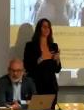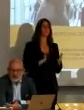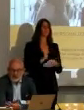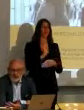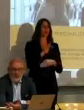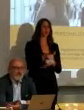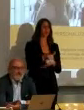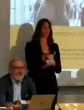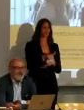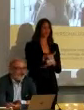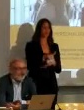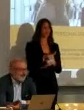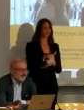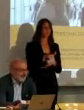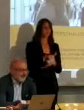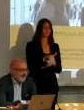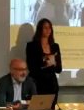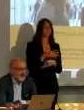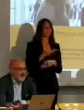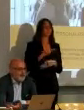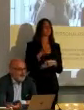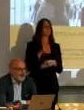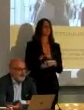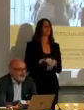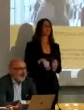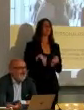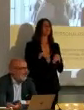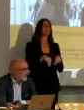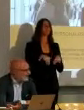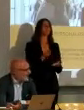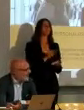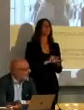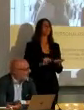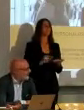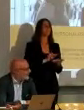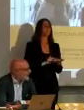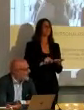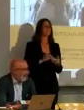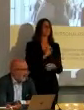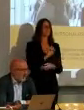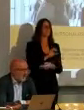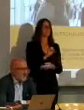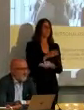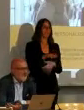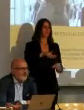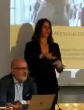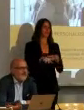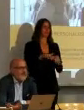di segreterie didattiche che sono molto attive, ma anche da quest'anno